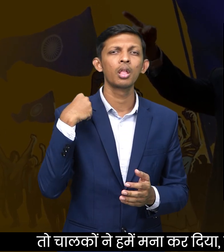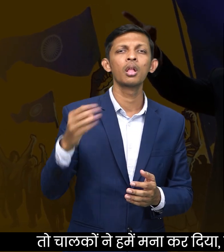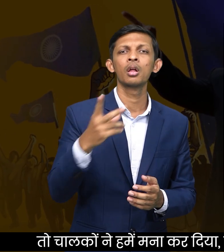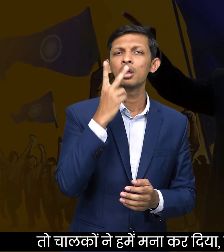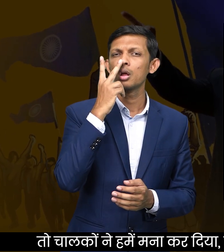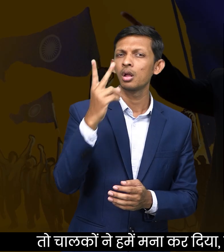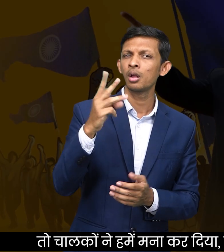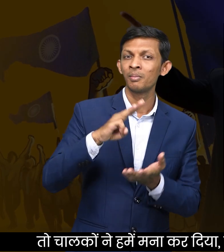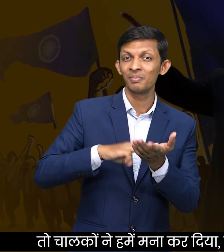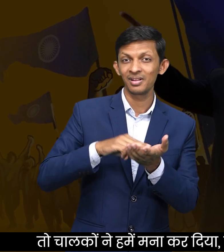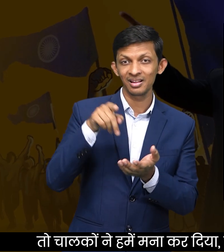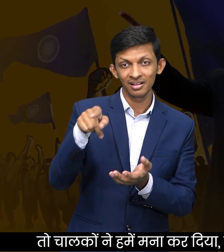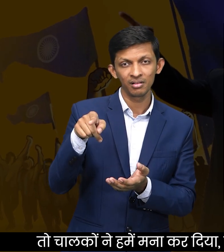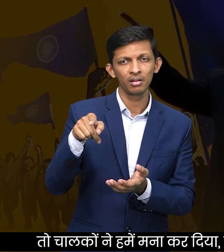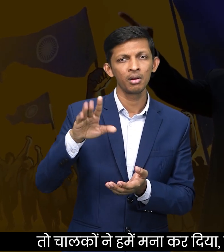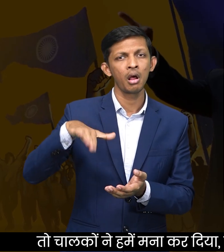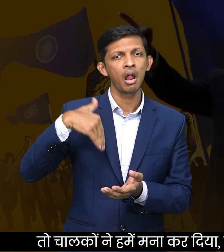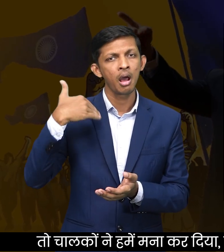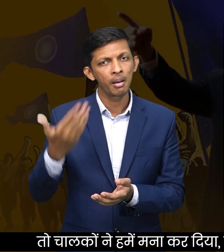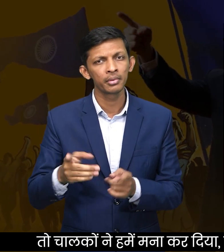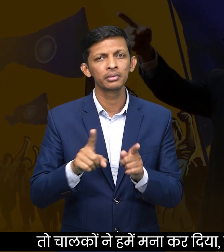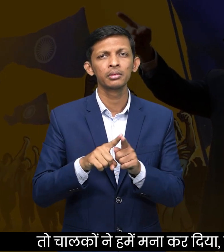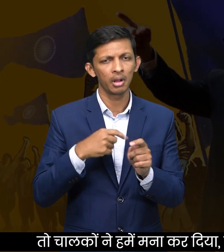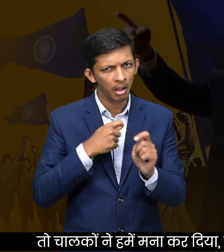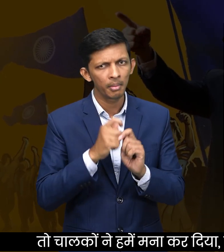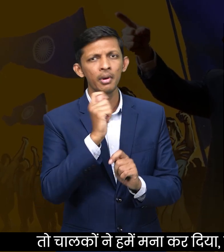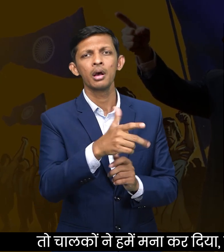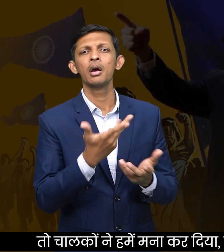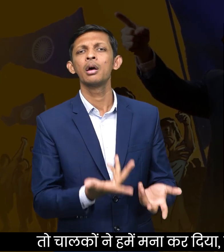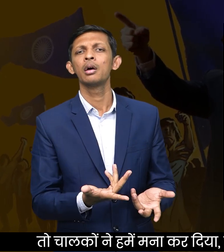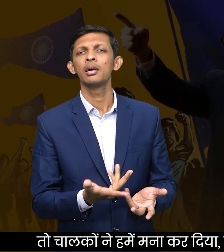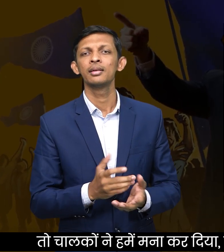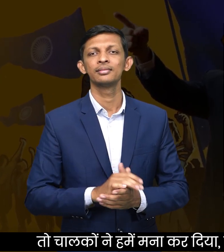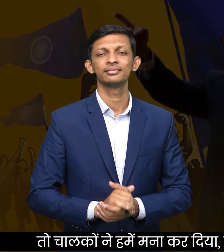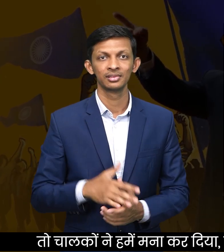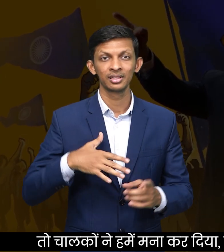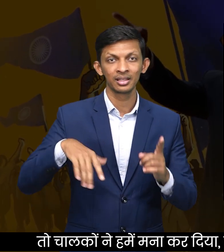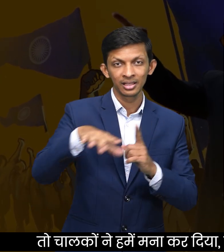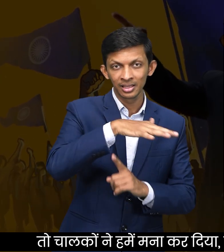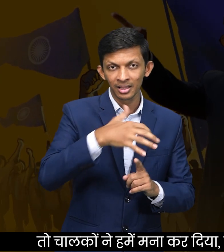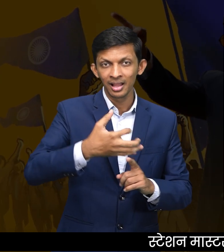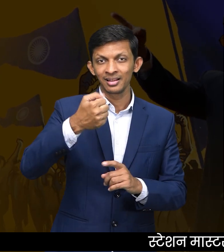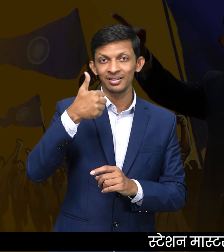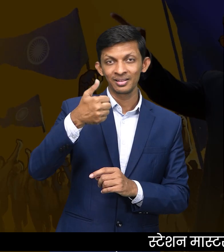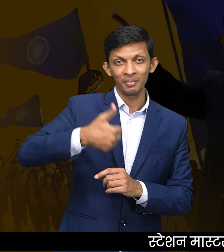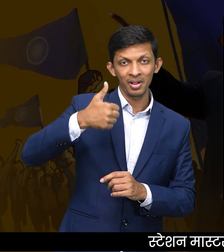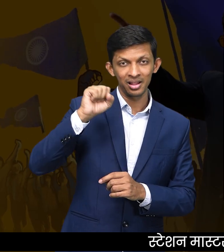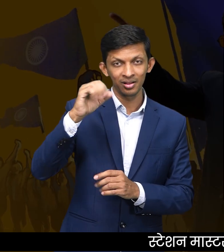चालकों ने हमें मना कर दिया। यहाँ तक कि हमने दुगना पैसा देने की पेशकश की। स्टेशन मास्टर ने